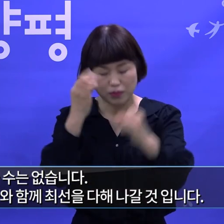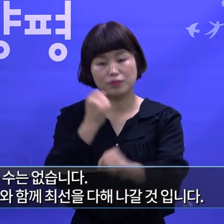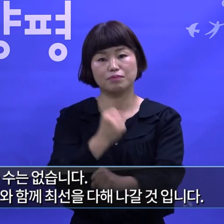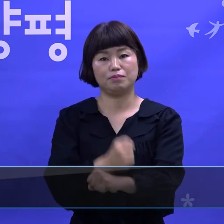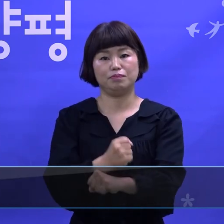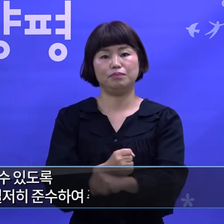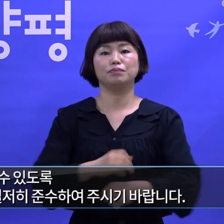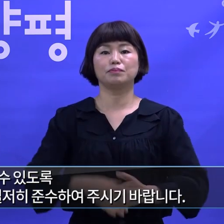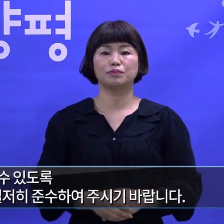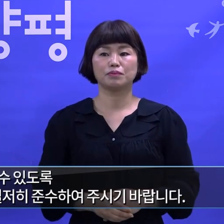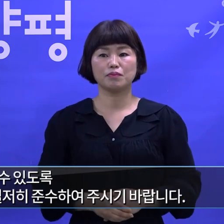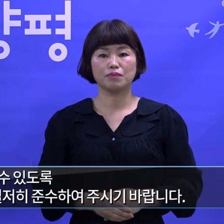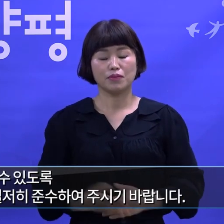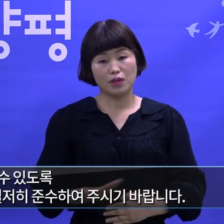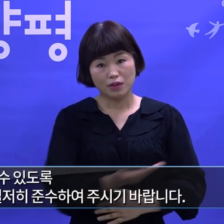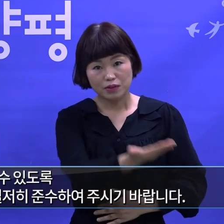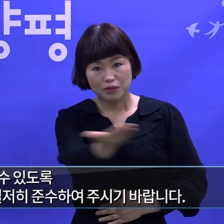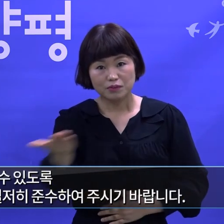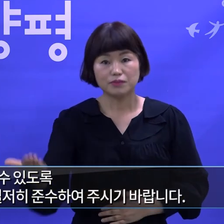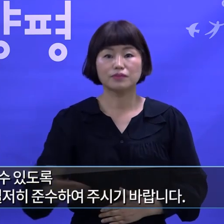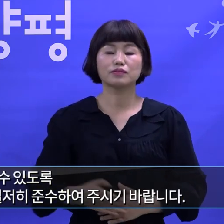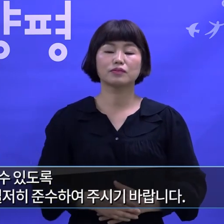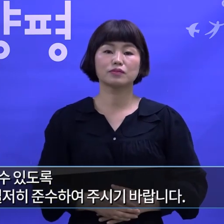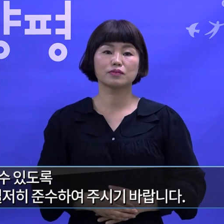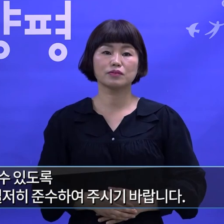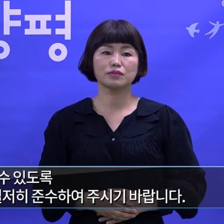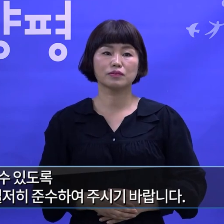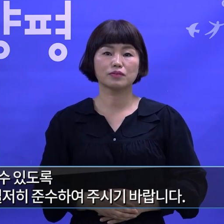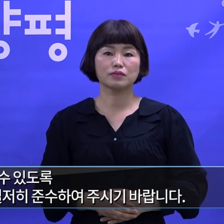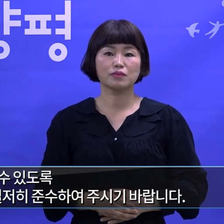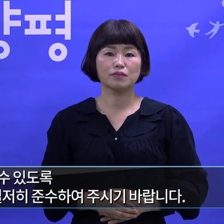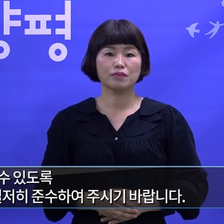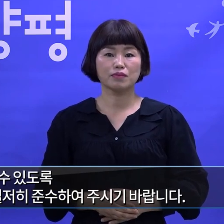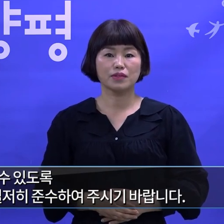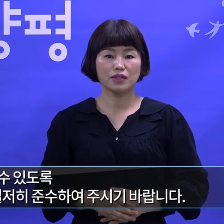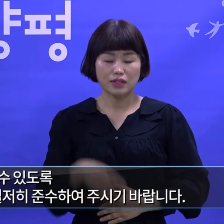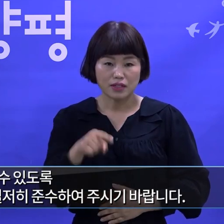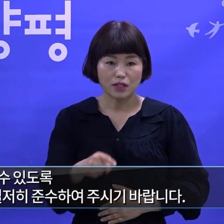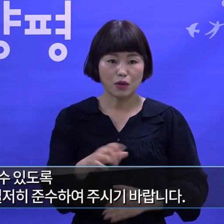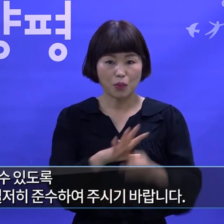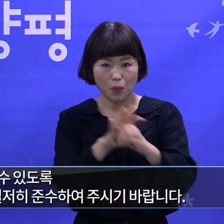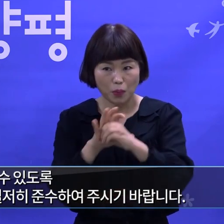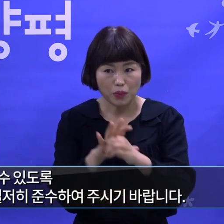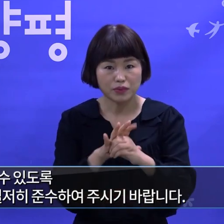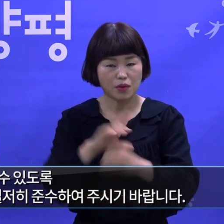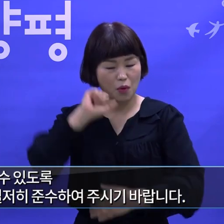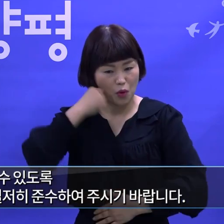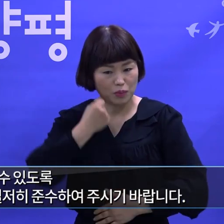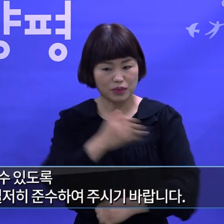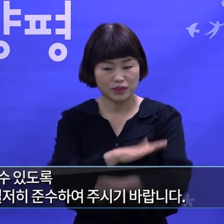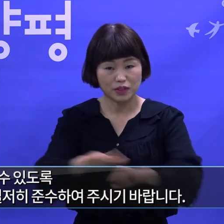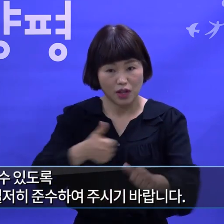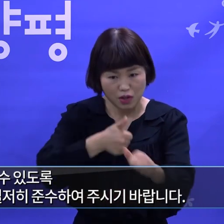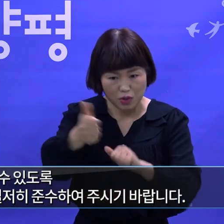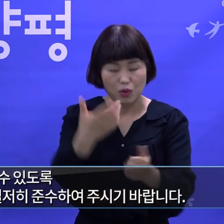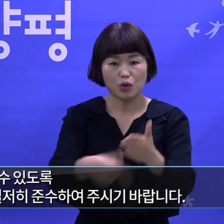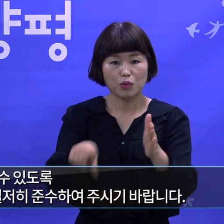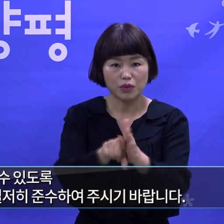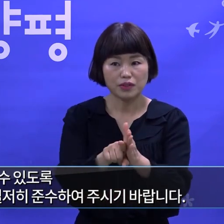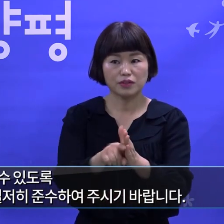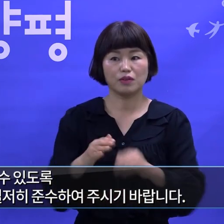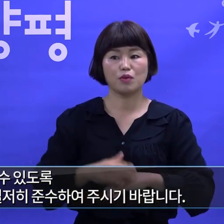것입니다. 국민 여러분들께서도 슬기롭게 극복해 나갈 수 있도록 외출을 자제하여